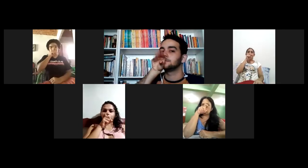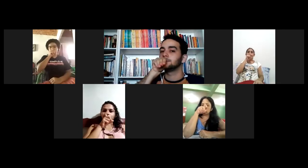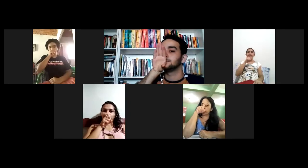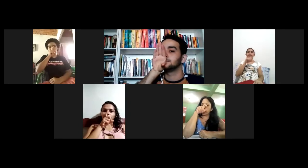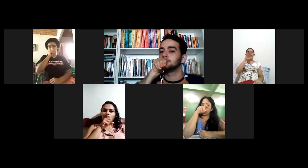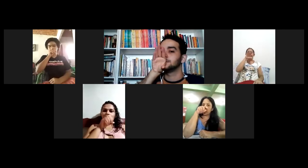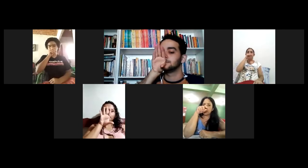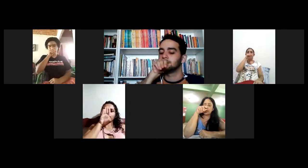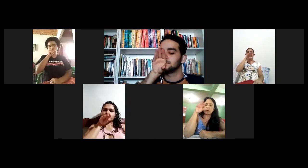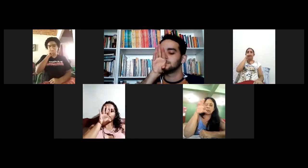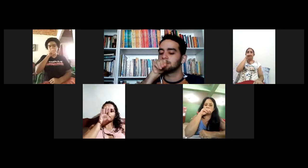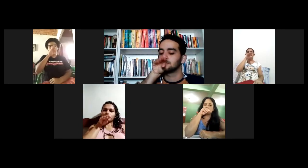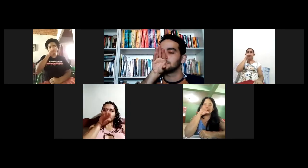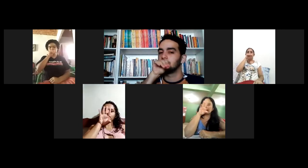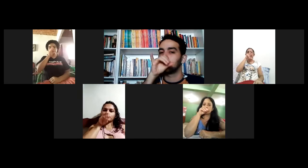pato,